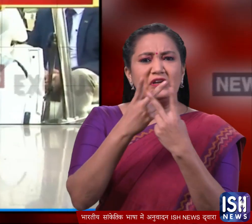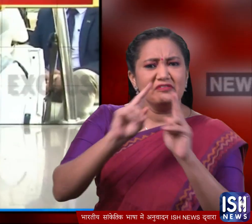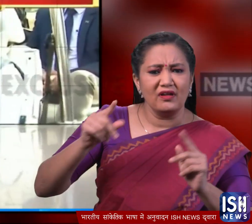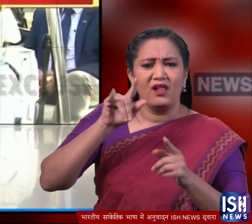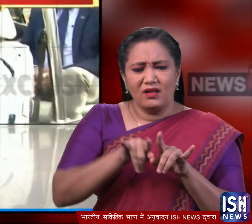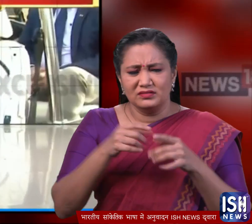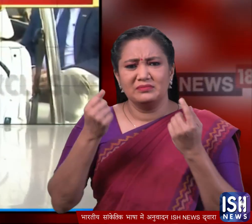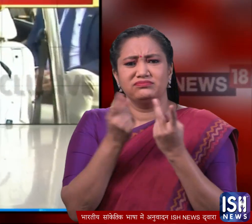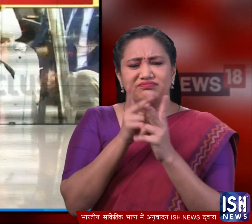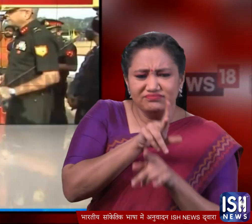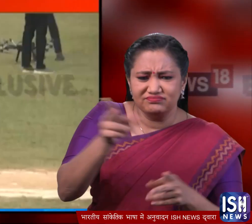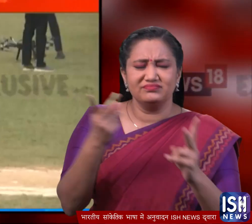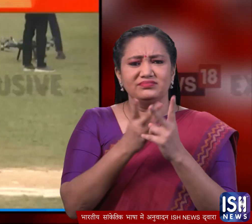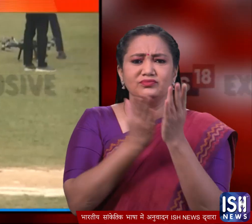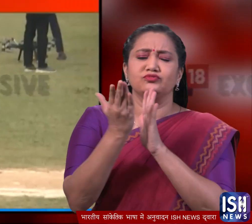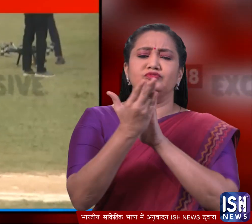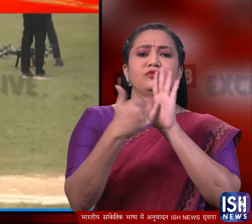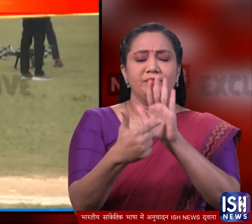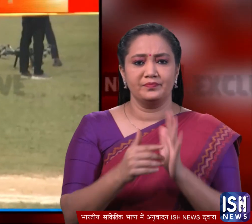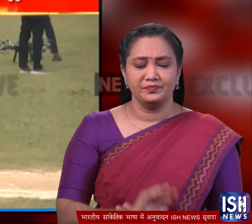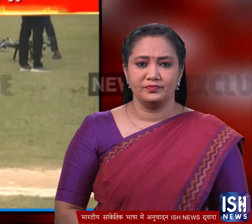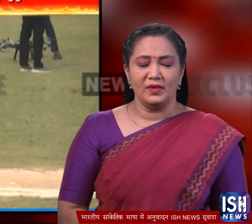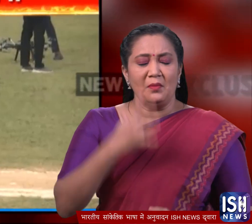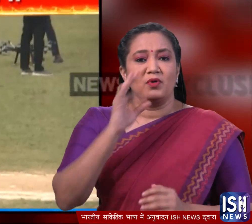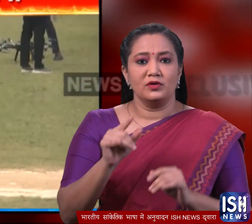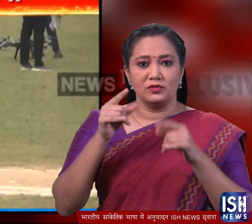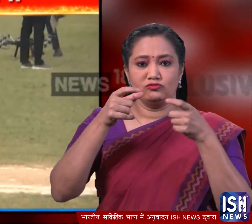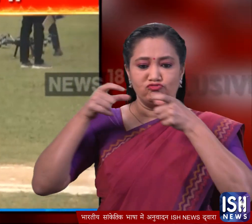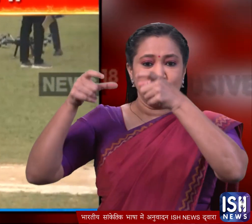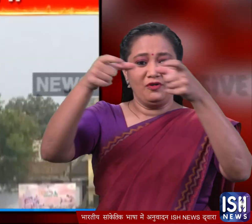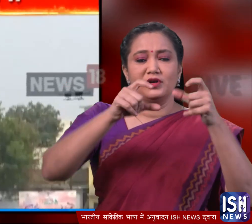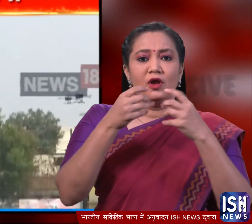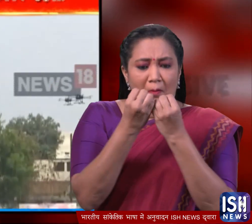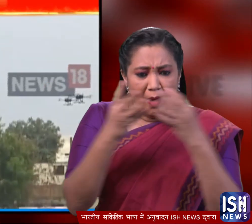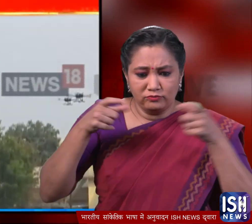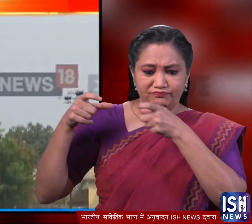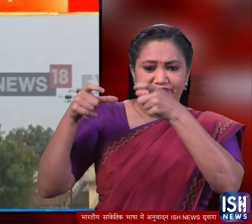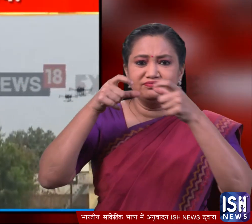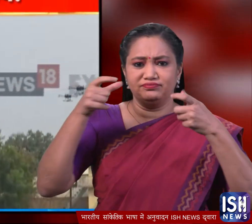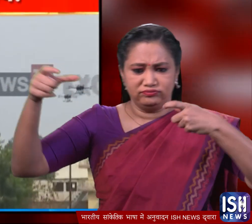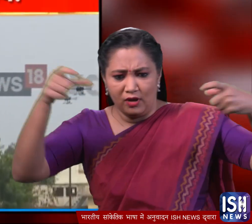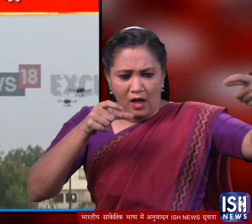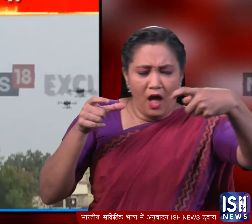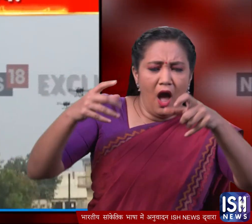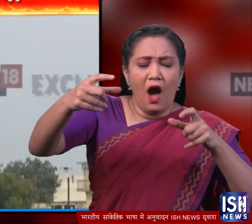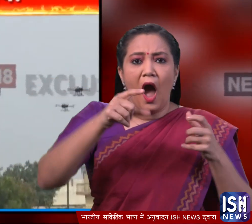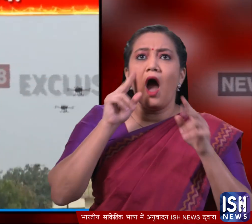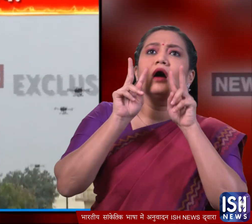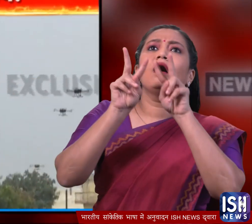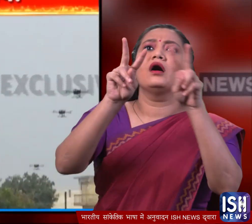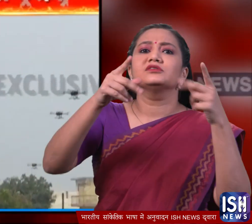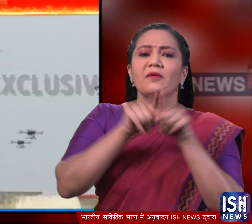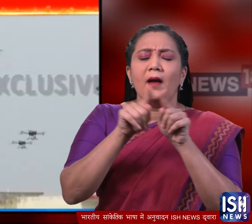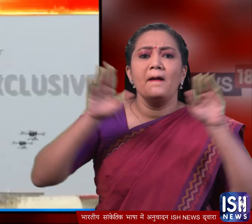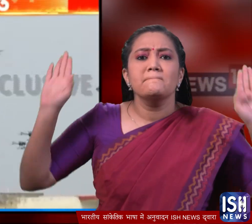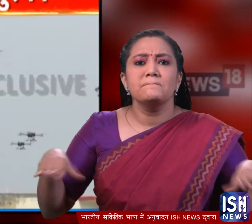और हैरतअंगेज करतब दिखाए, जिनमें सबसे खास रहा ड्रोन फॉर्मिंग, जिसमें कई ड्रोन एक साथ आसमान में उड़े, जिन्हें